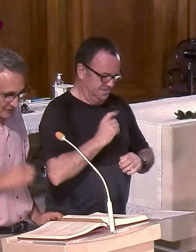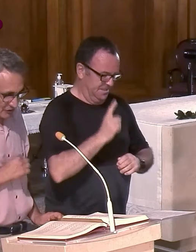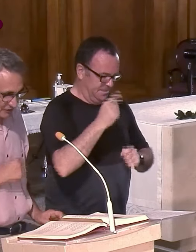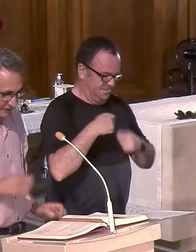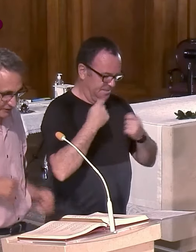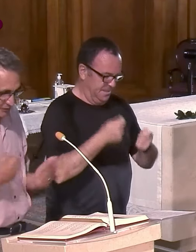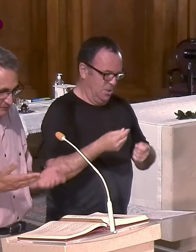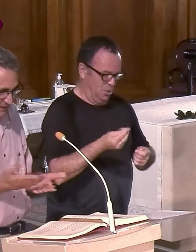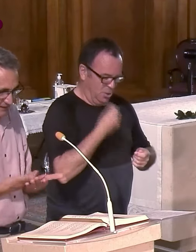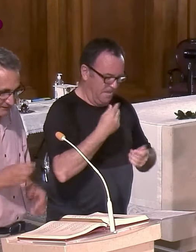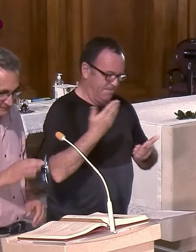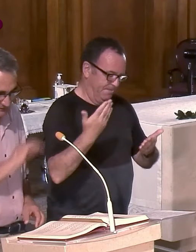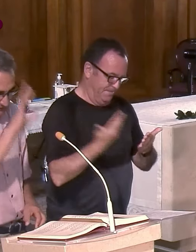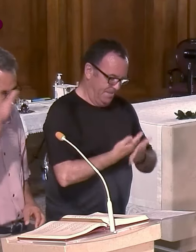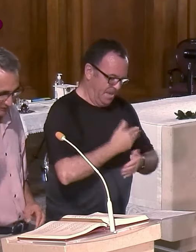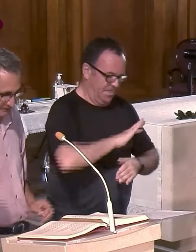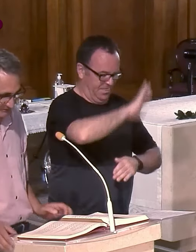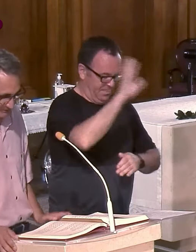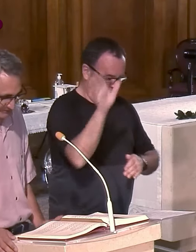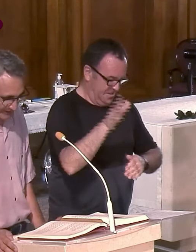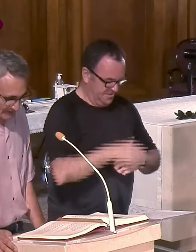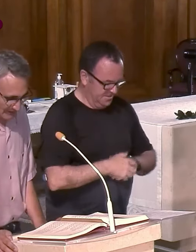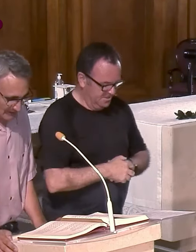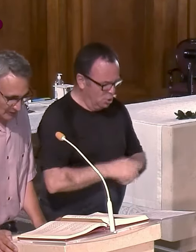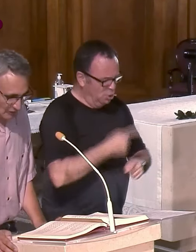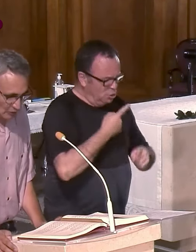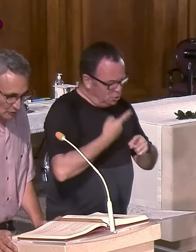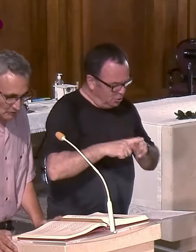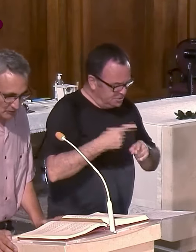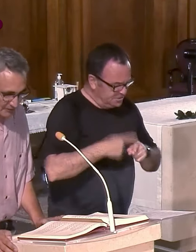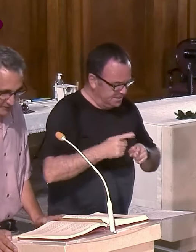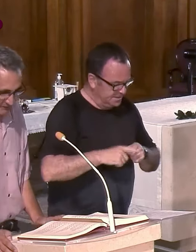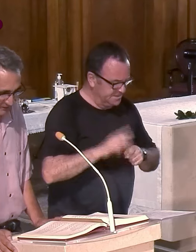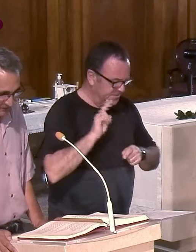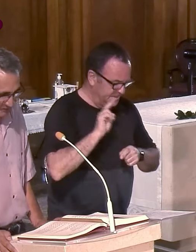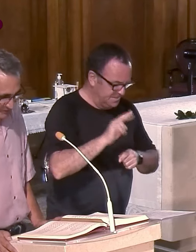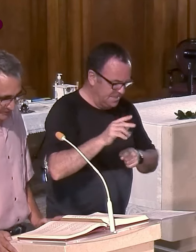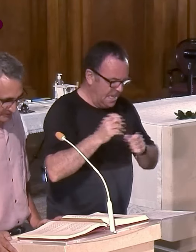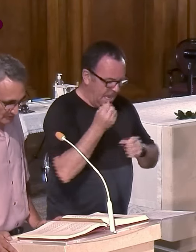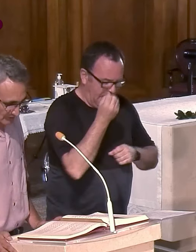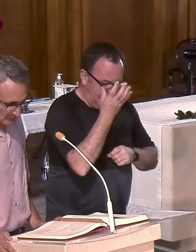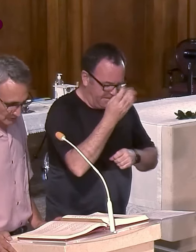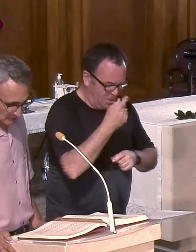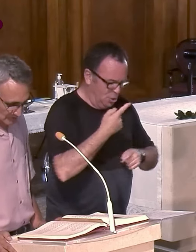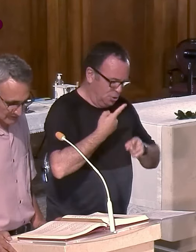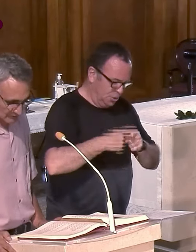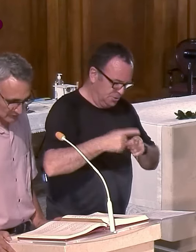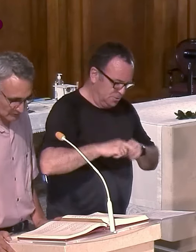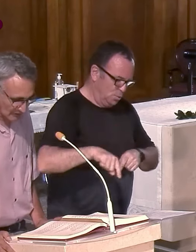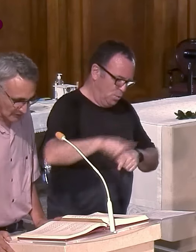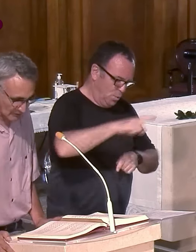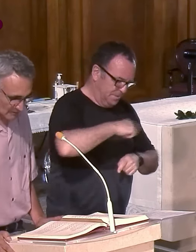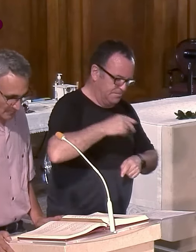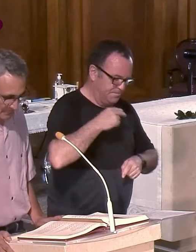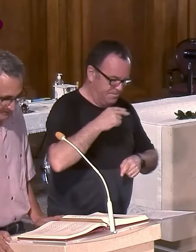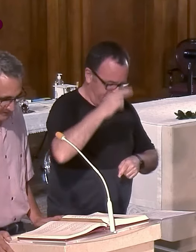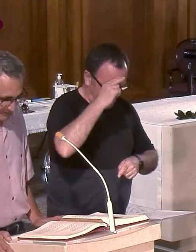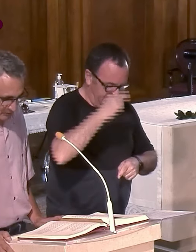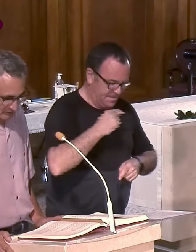El Señor les dio pan del cielo. Lo que oímos y aprendimos, lo que nuestros padres nos